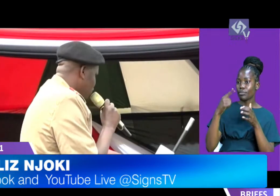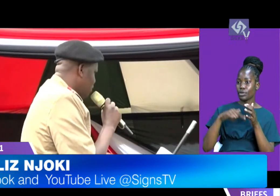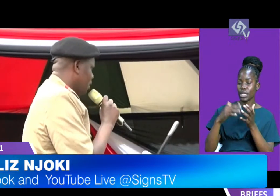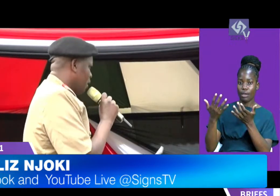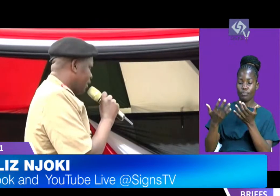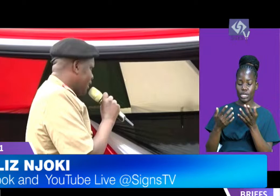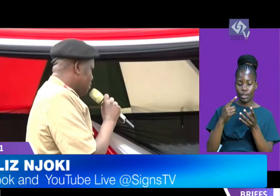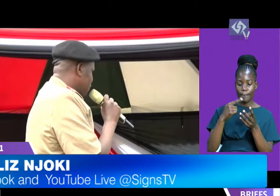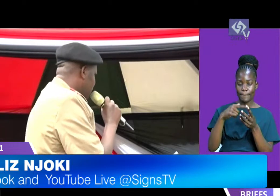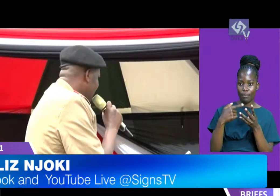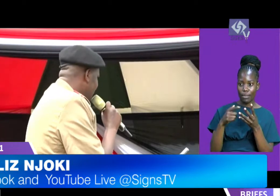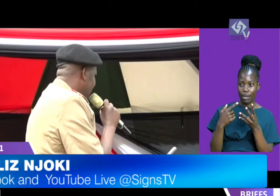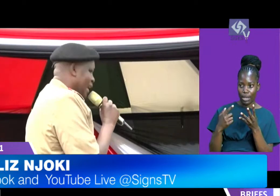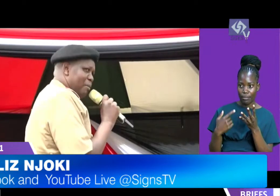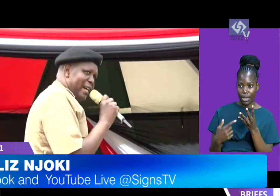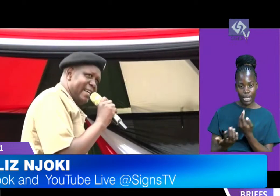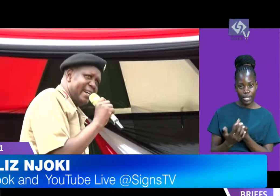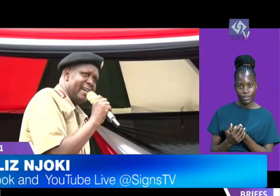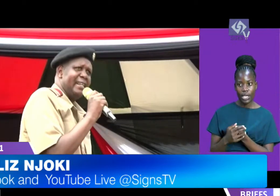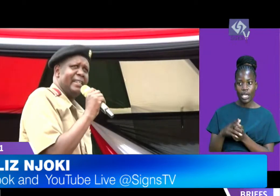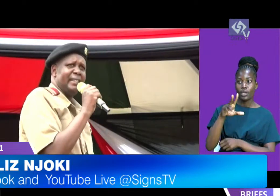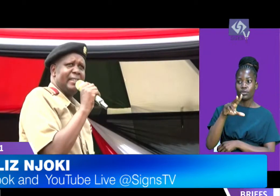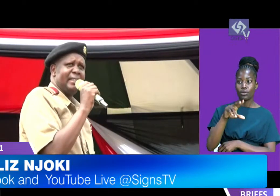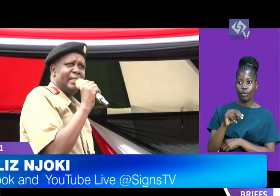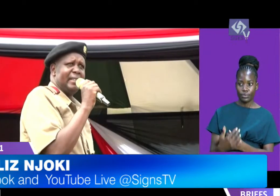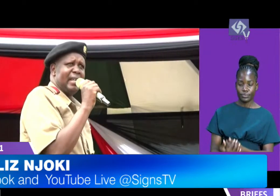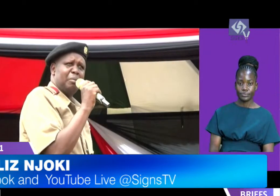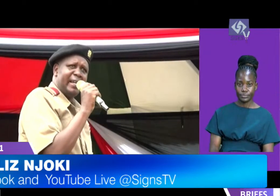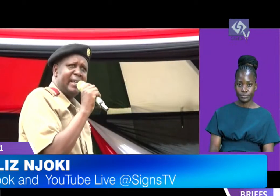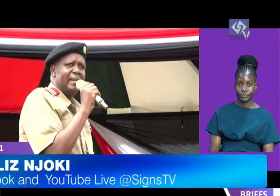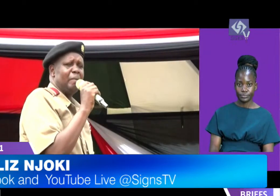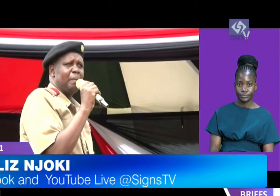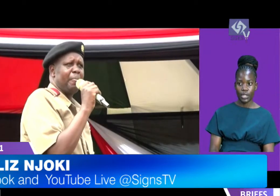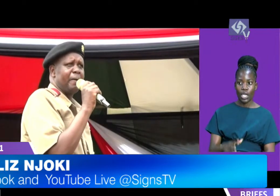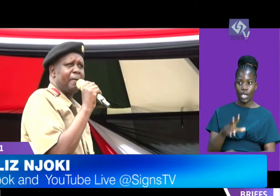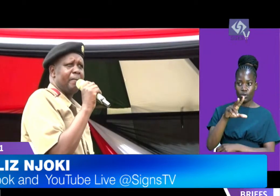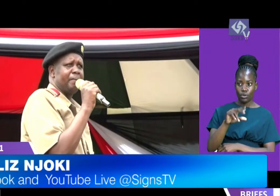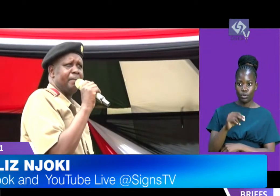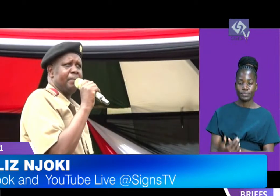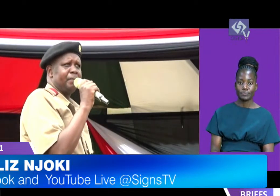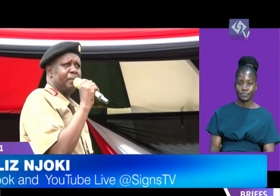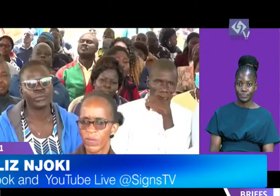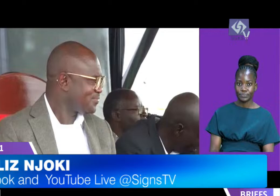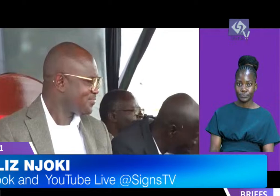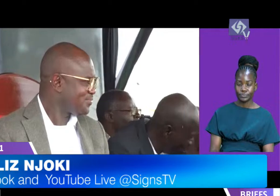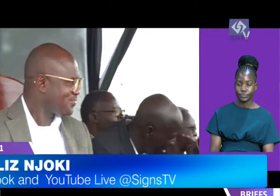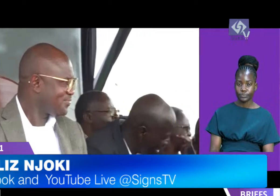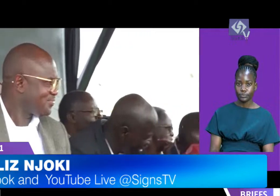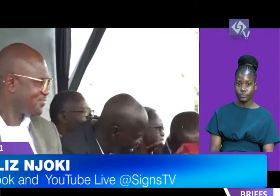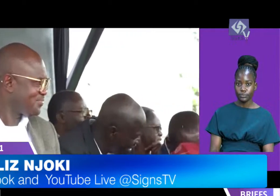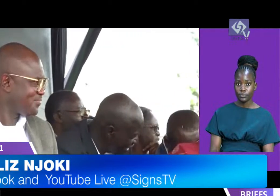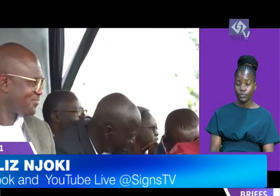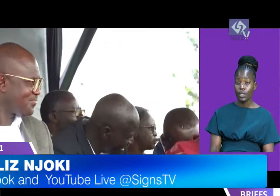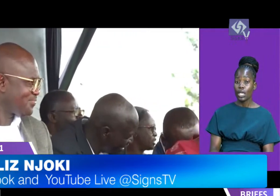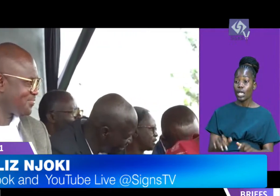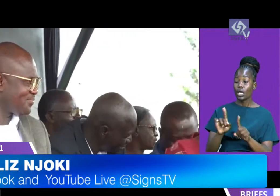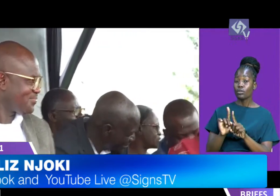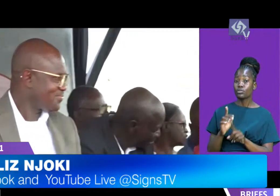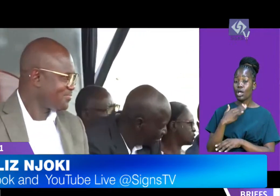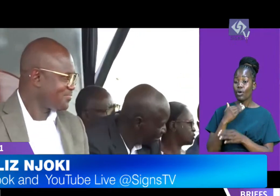sijui rim, sijui nini. Hapana. Hapana. Na nataka kupitia kwa chiefs na assistant